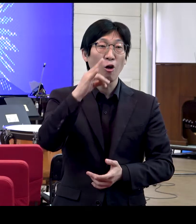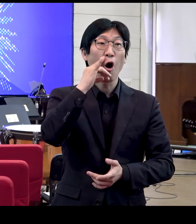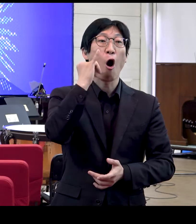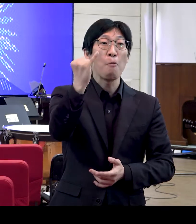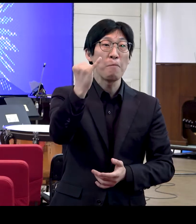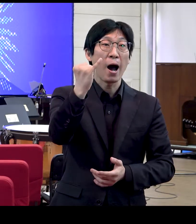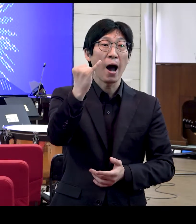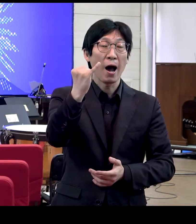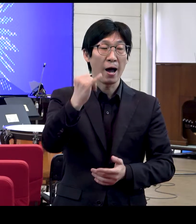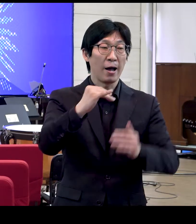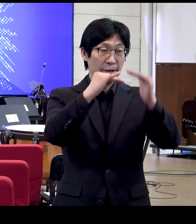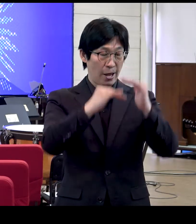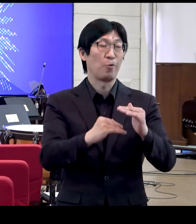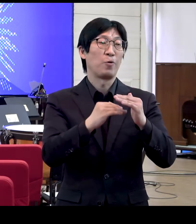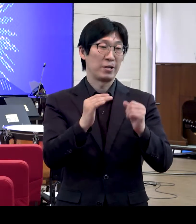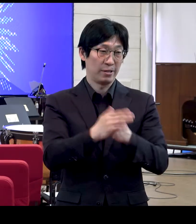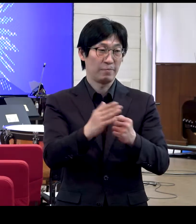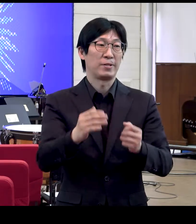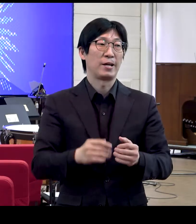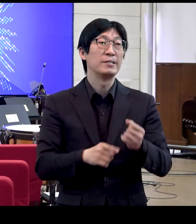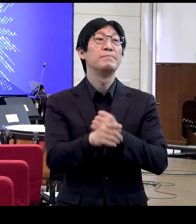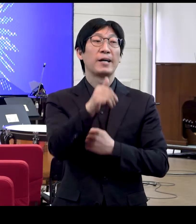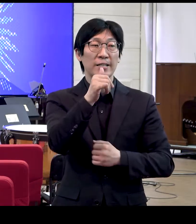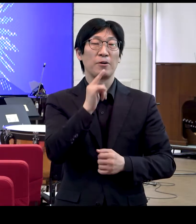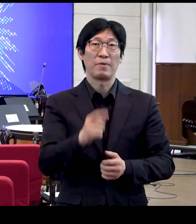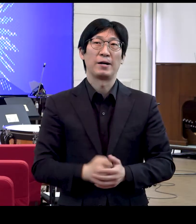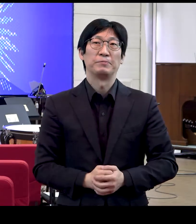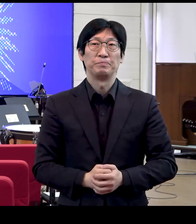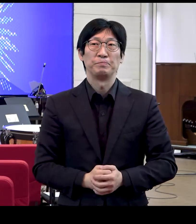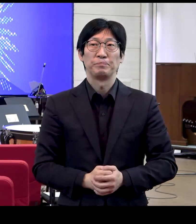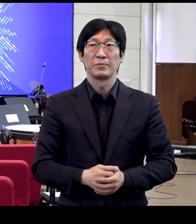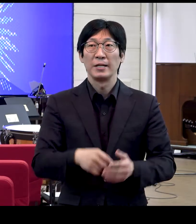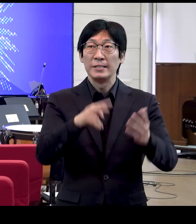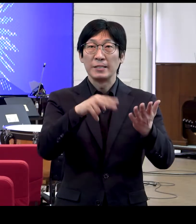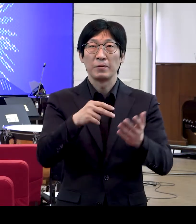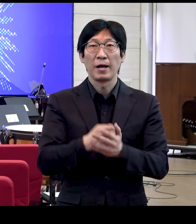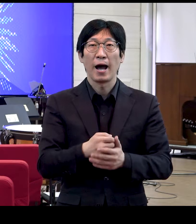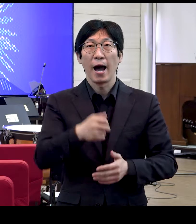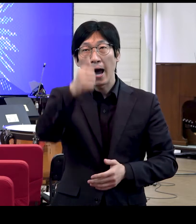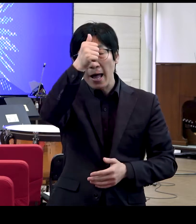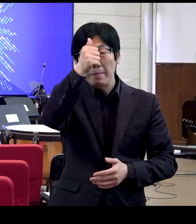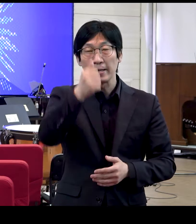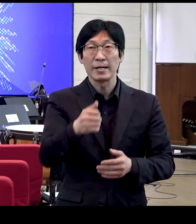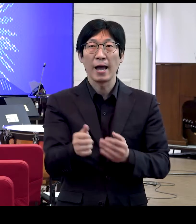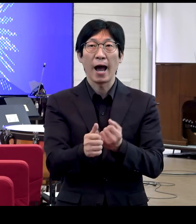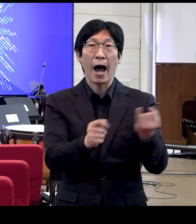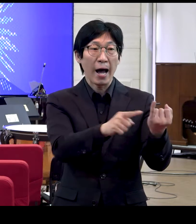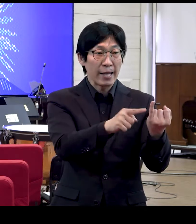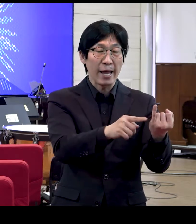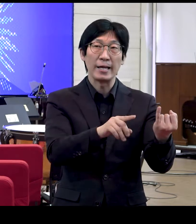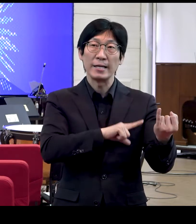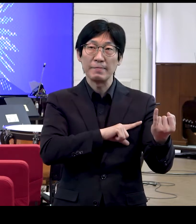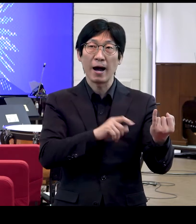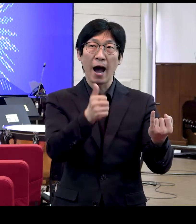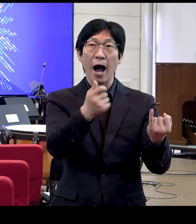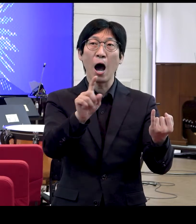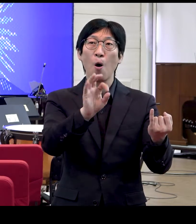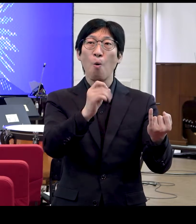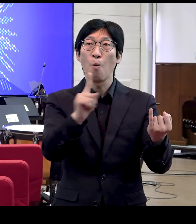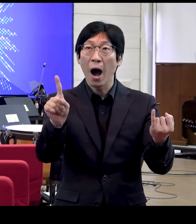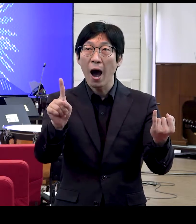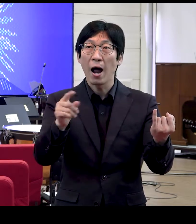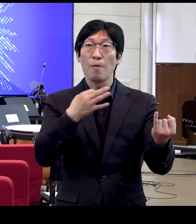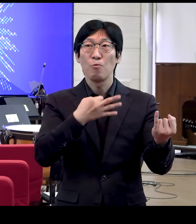이야기. 우리 20절 말씀을 함께 읽겠습니다. 20절 같이 읽습니다. 아담이 그의 아내의 이름을 하와라